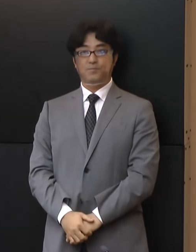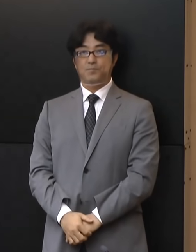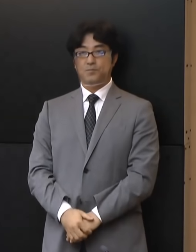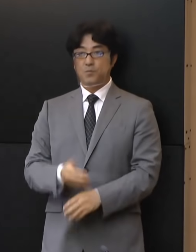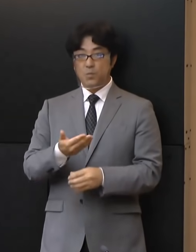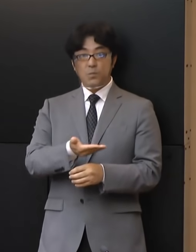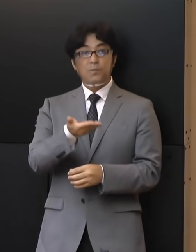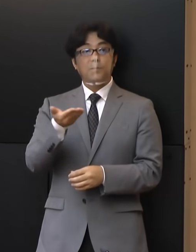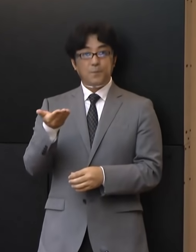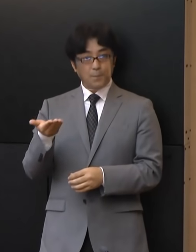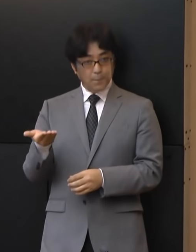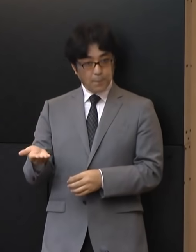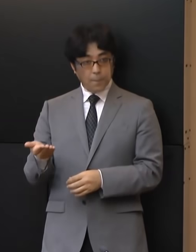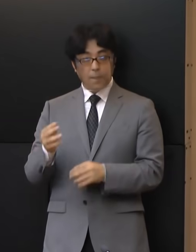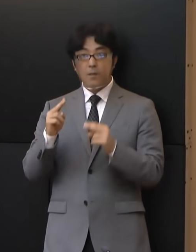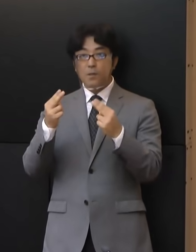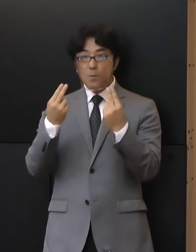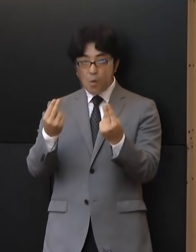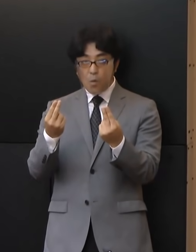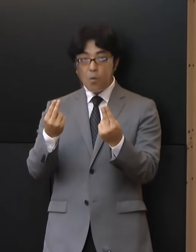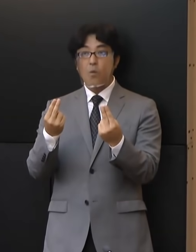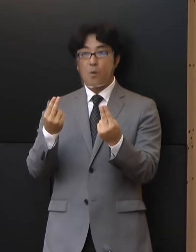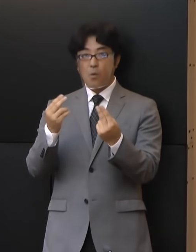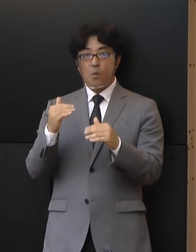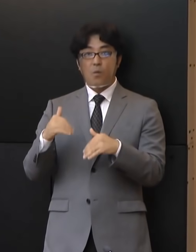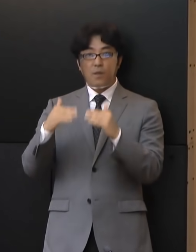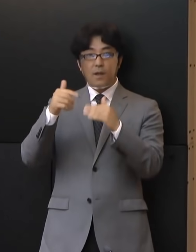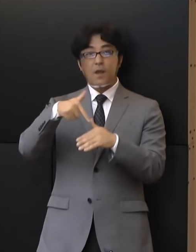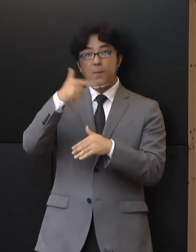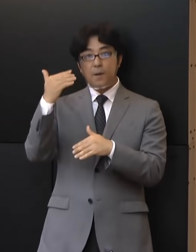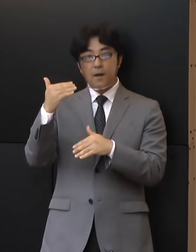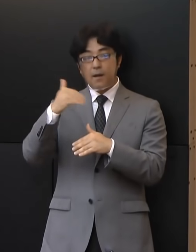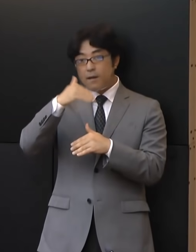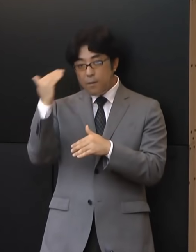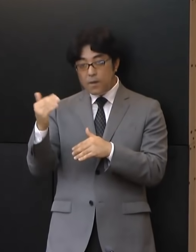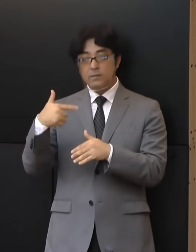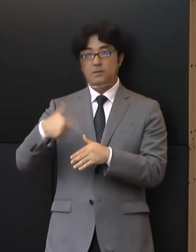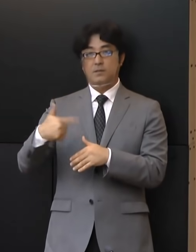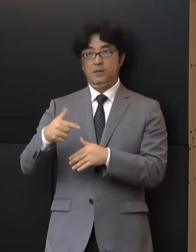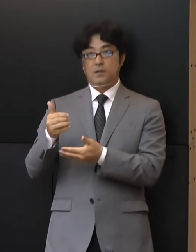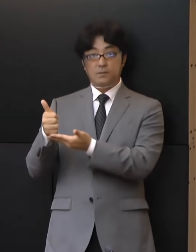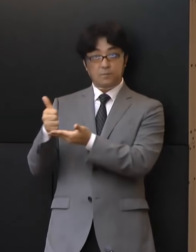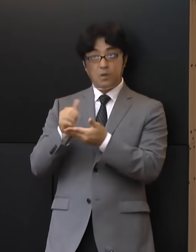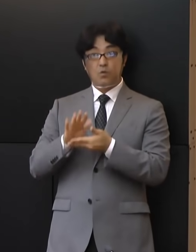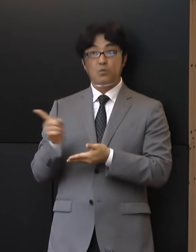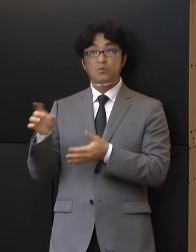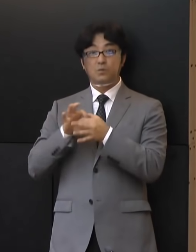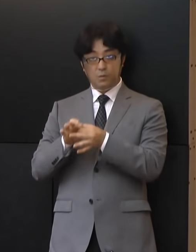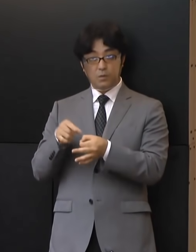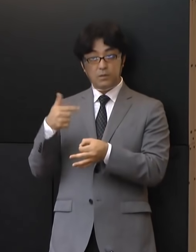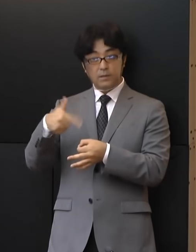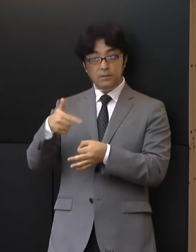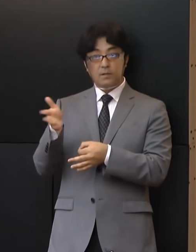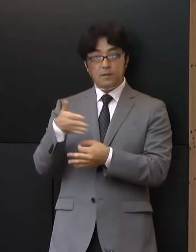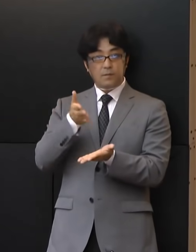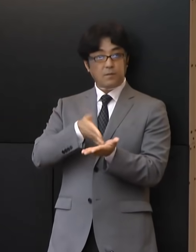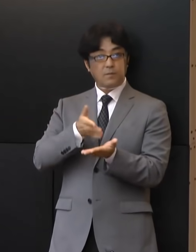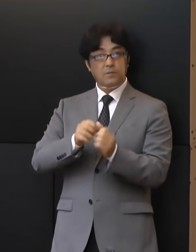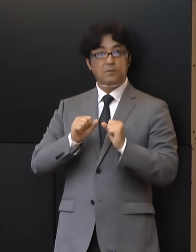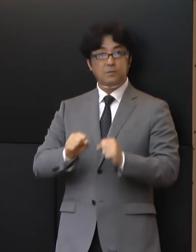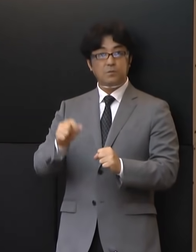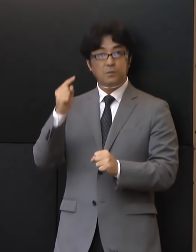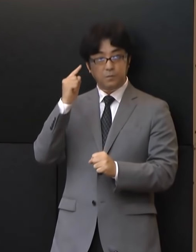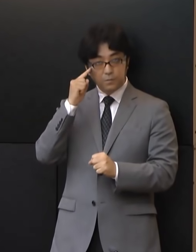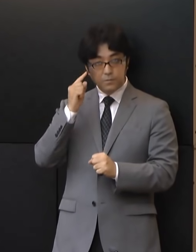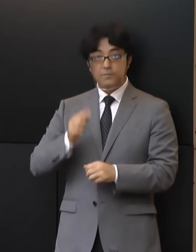続きまして、専門家会議の高山先生がいらっしゃっていますので、説明をお願いしたいと思います。